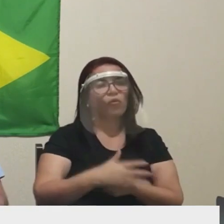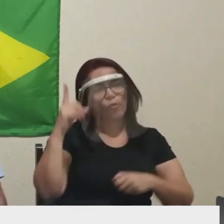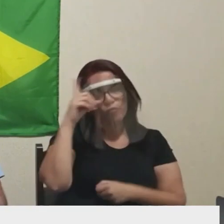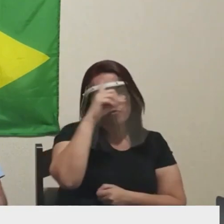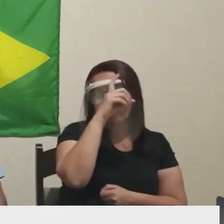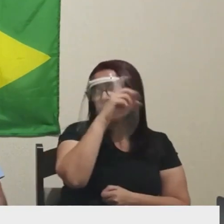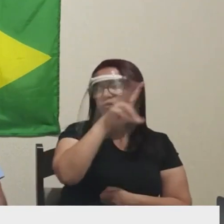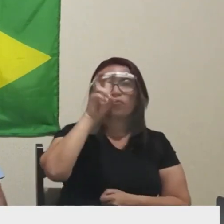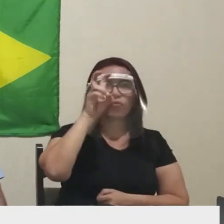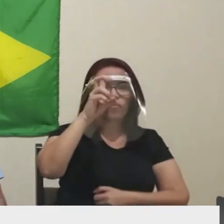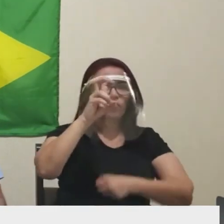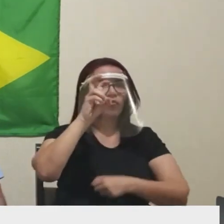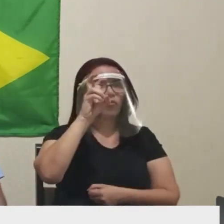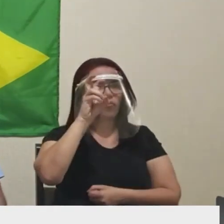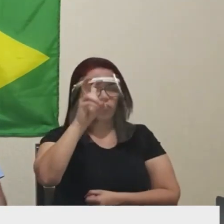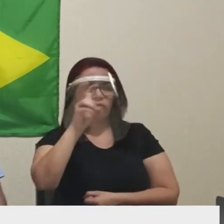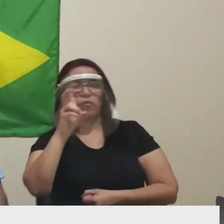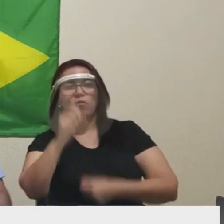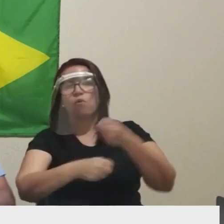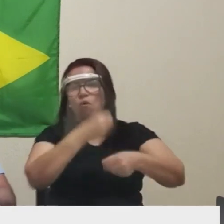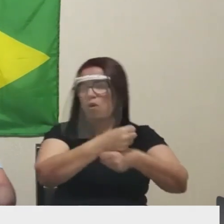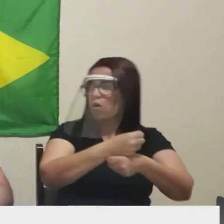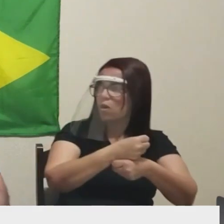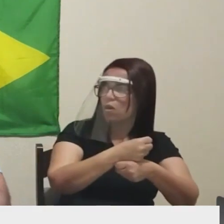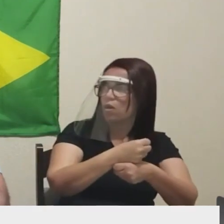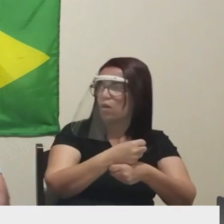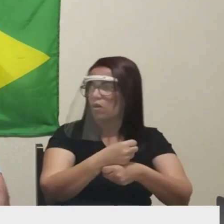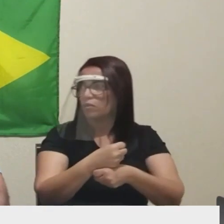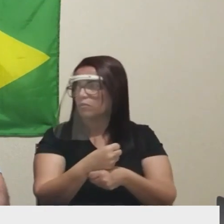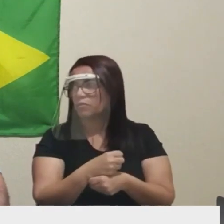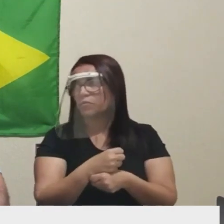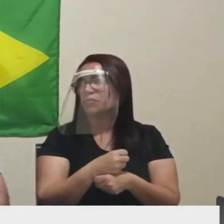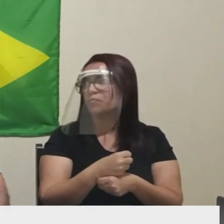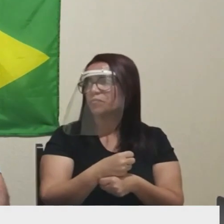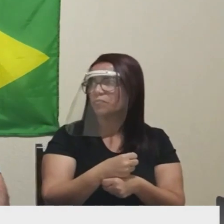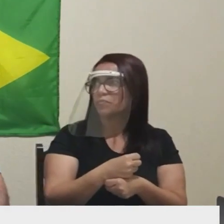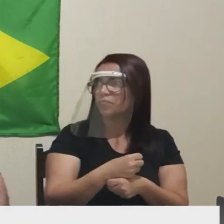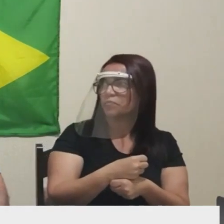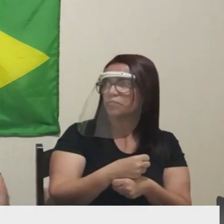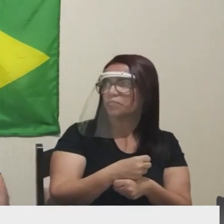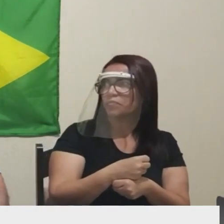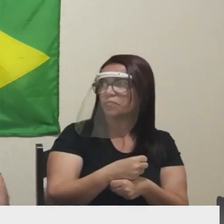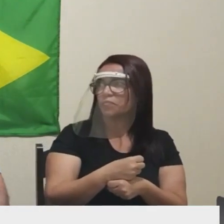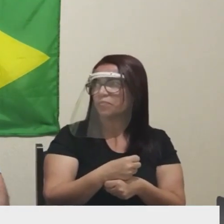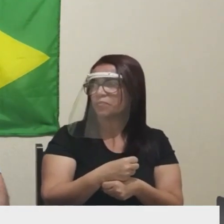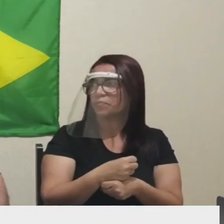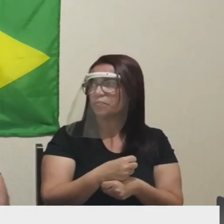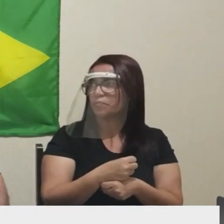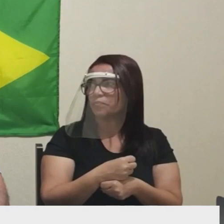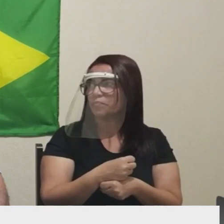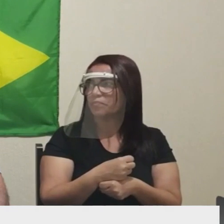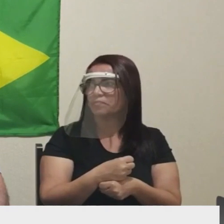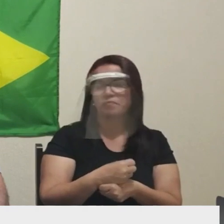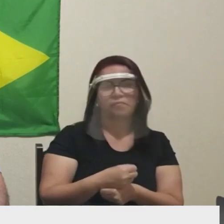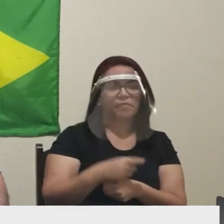5 anos. Nos Estados Unidos é mais fácil. Você estuda, faz sua prova, pega o seu carro. A burocracia aqui